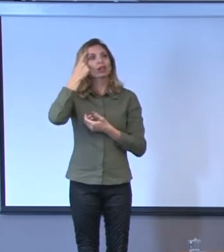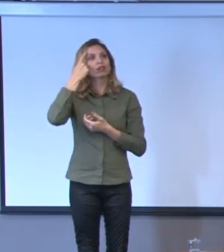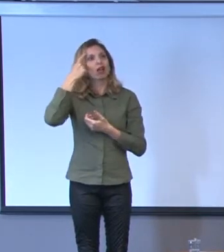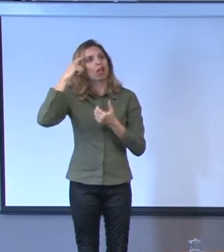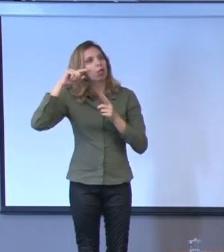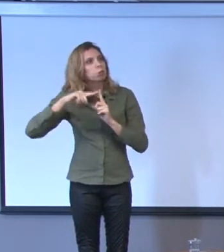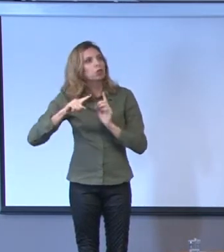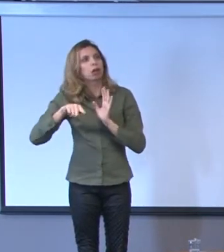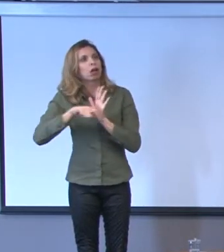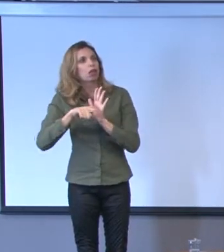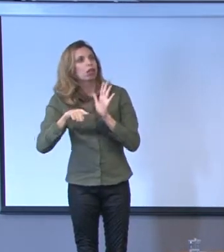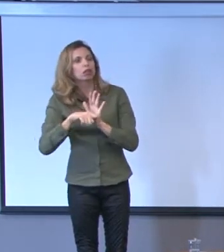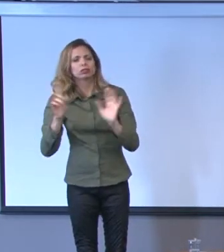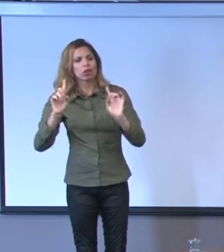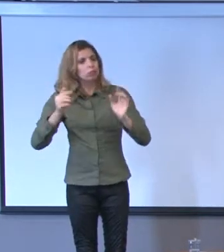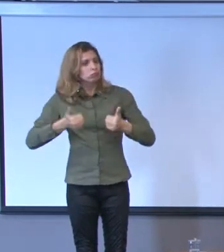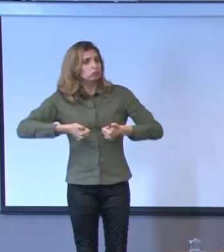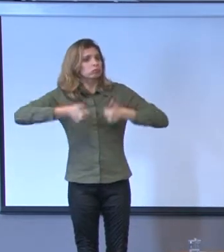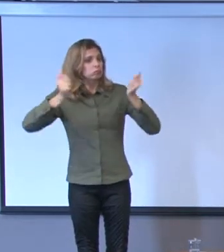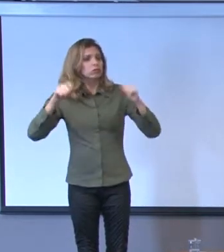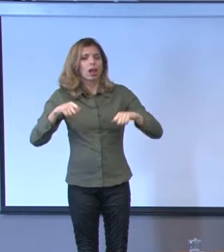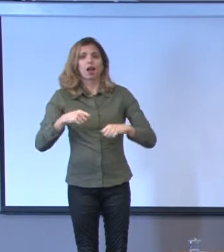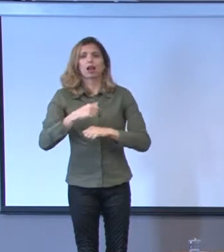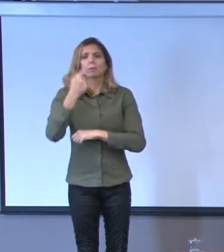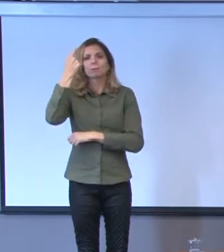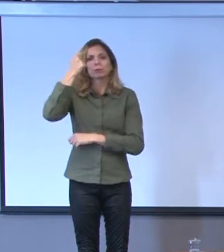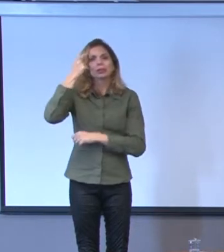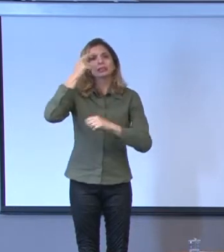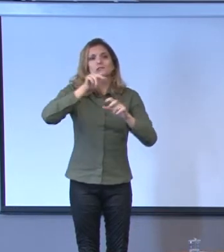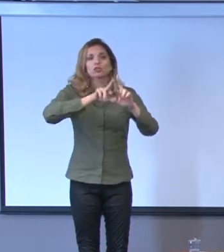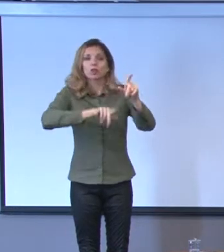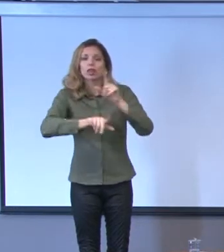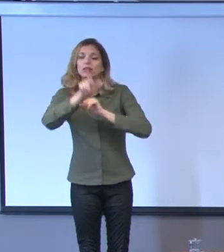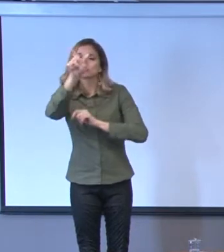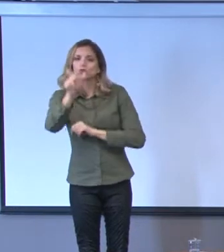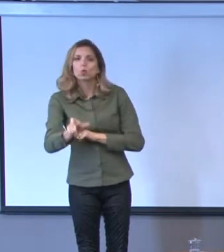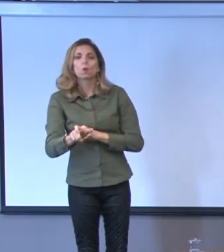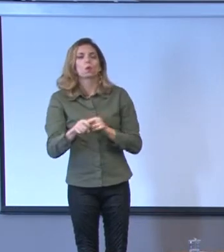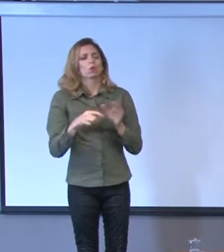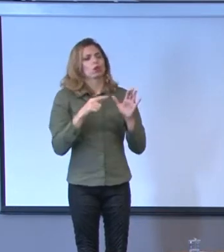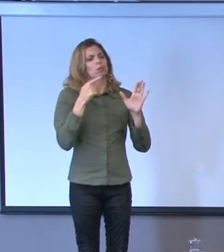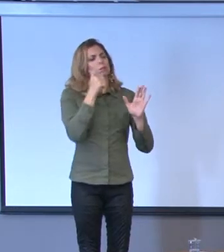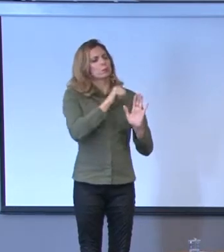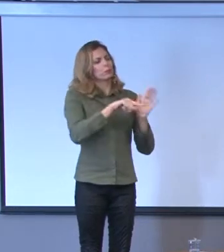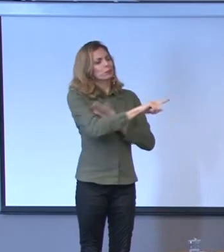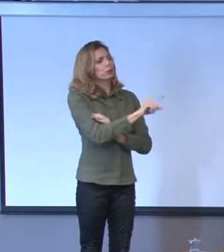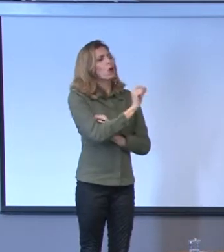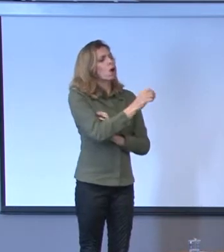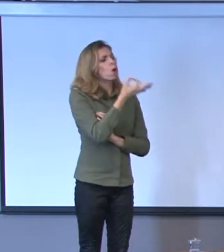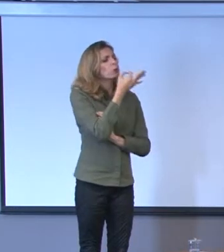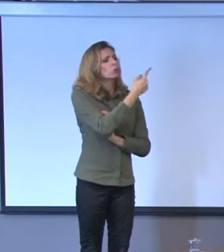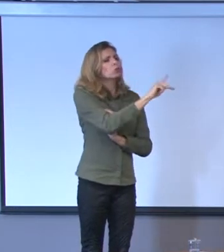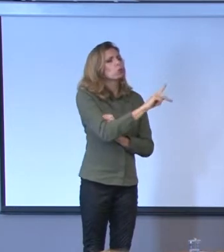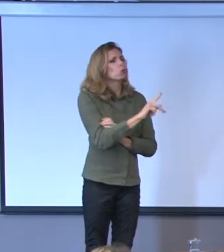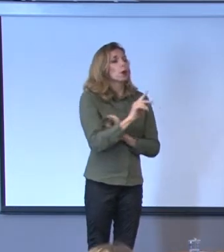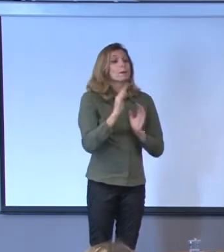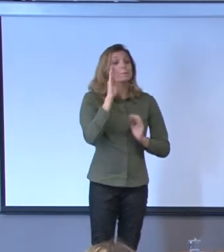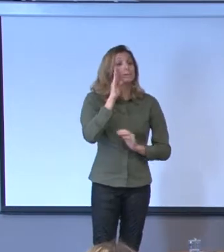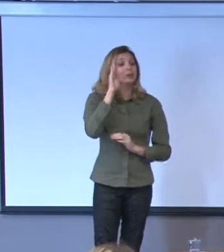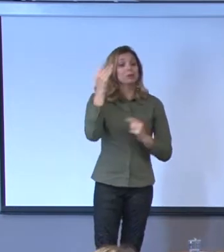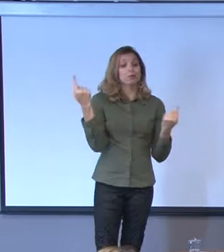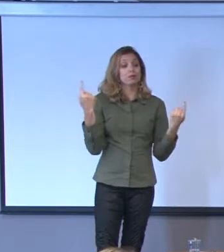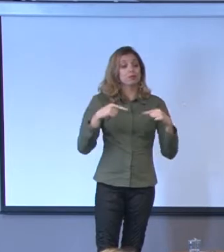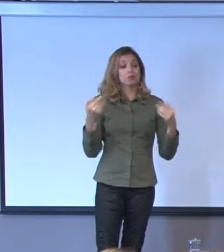dialogue com princípios de igualdade e de respeito às diferenças. Quais são os principais desafios, no seu ponto de vista, da nossa escola